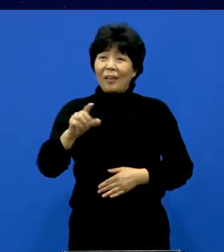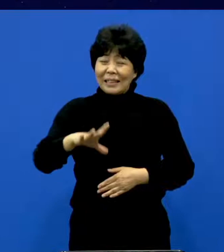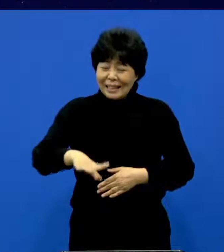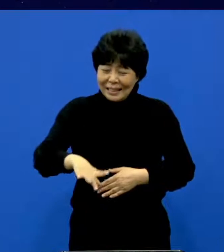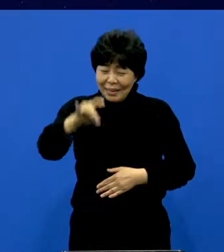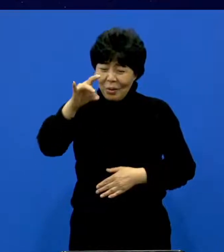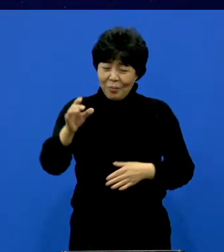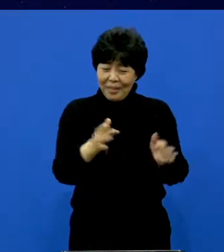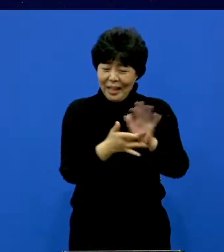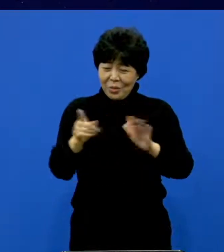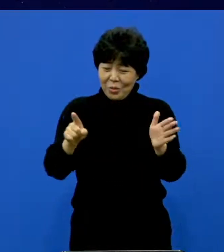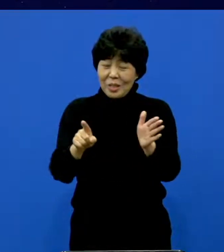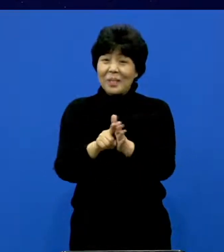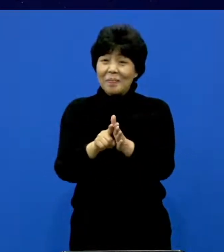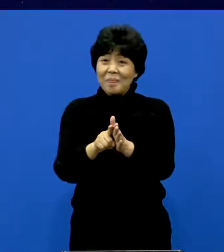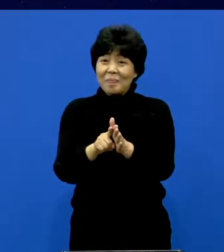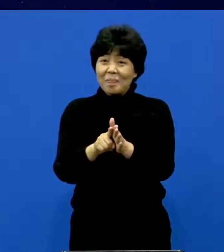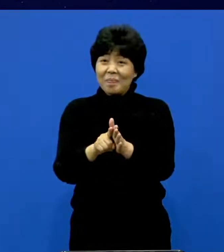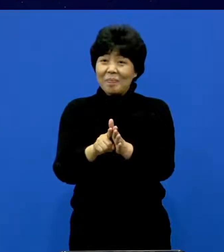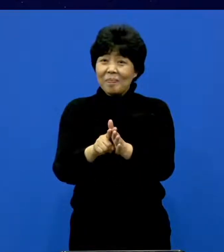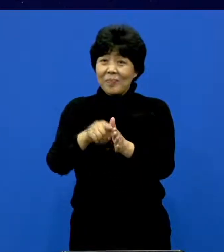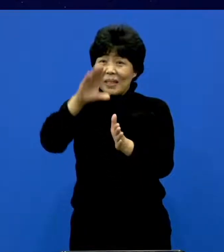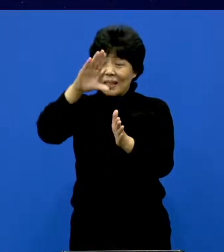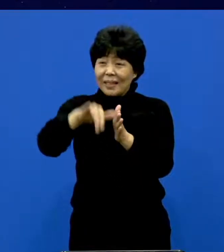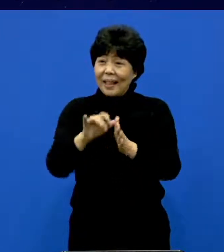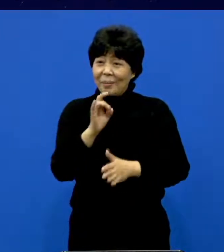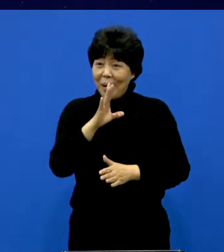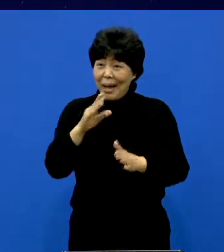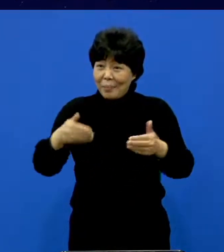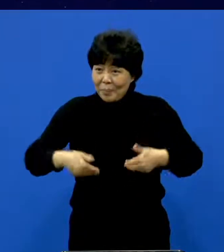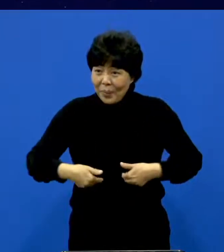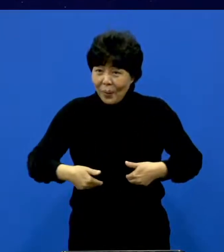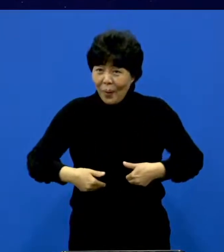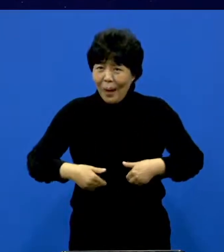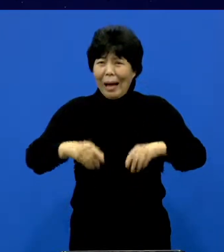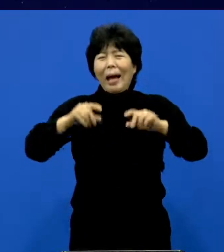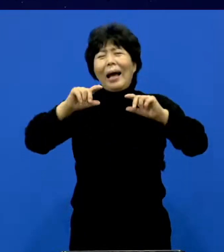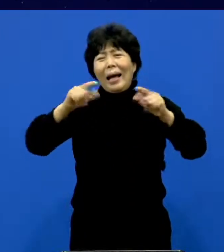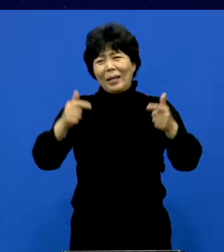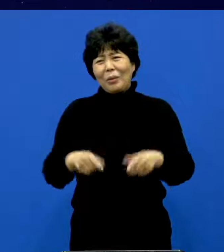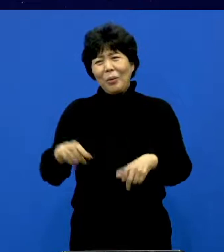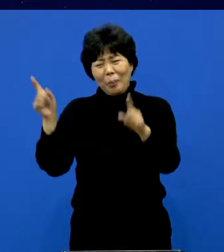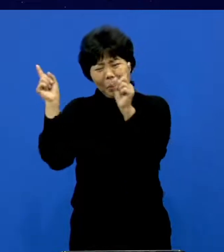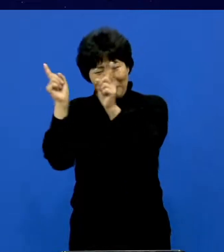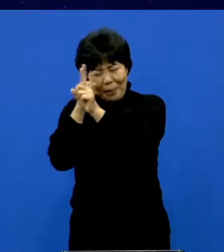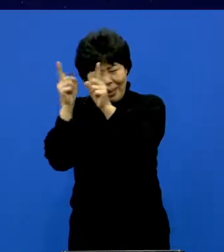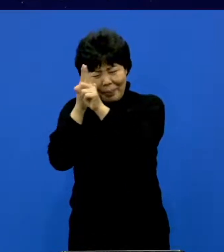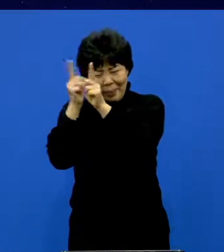아닙니다. 매일 필요합니다. 매 순간 필요합니다.